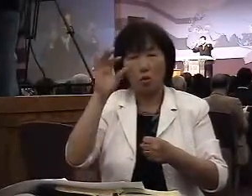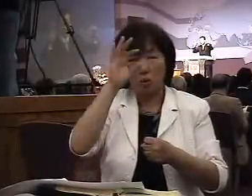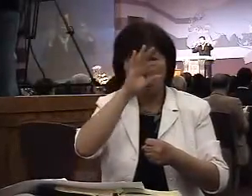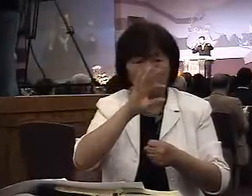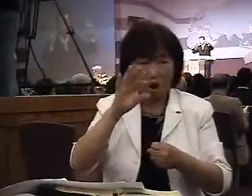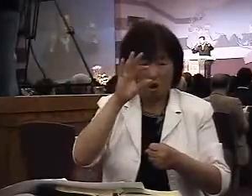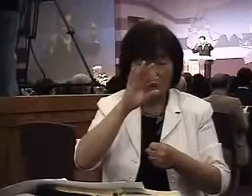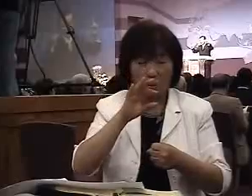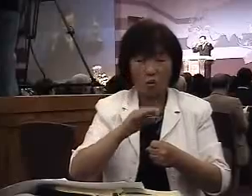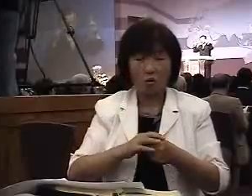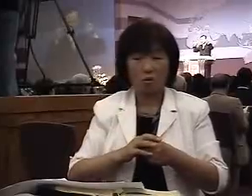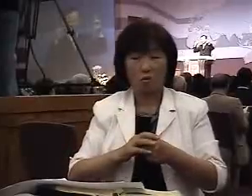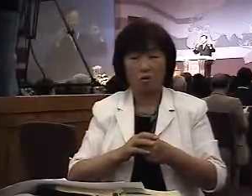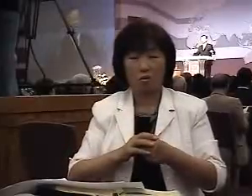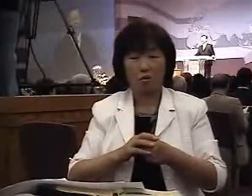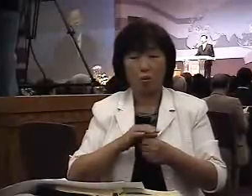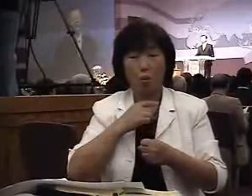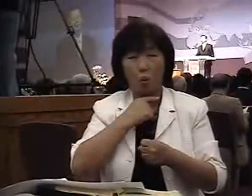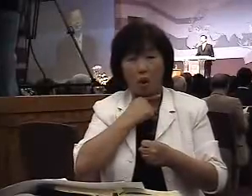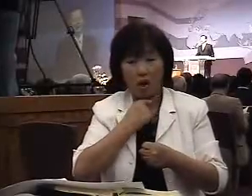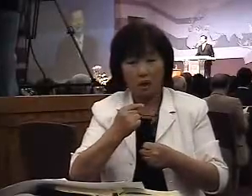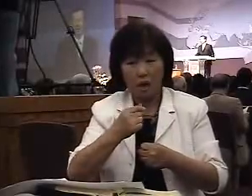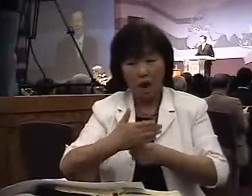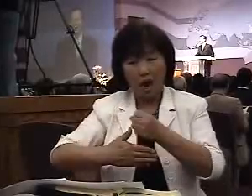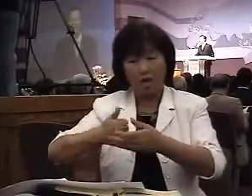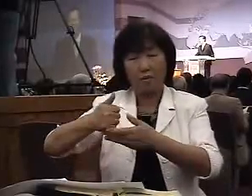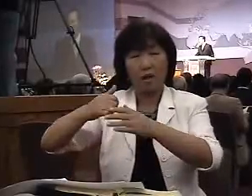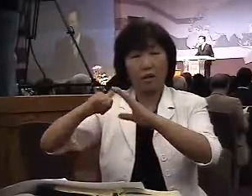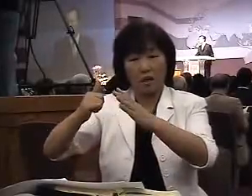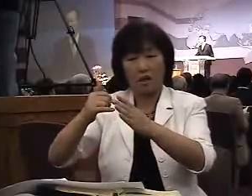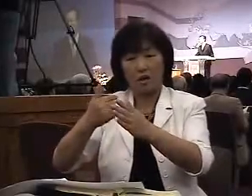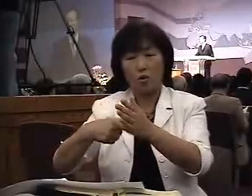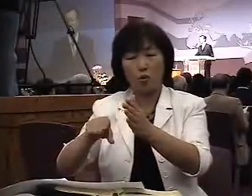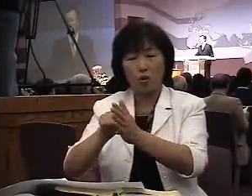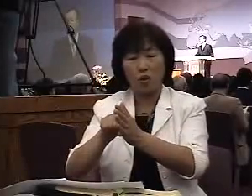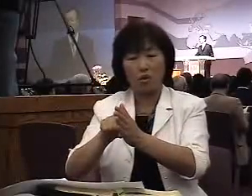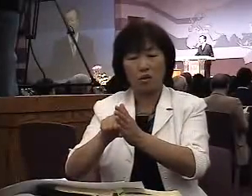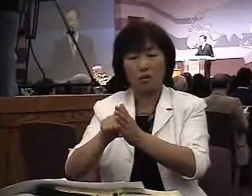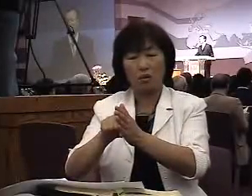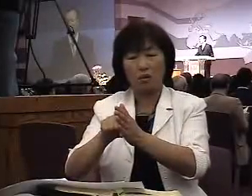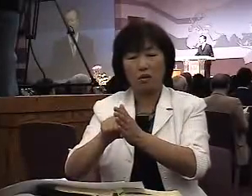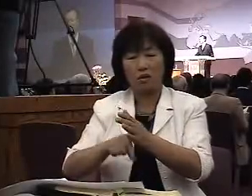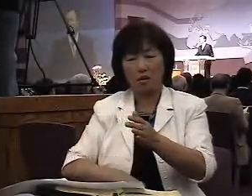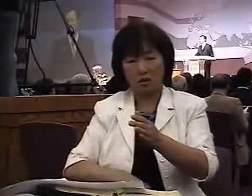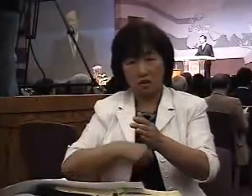구하고 추구해야 할 하나님의 나라와 의에 대하여 한 가지를 말씀드리고 싶습니다.